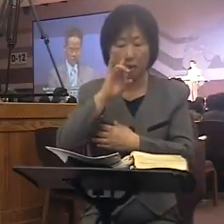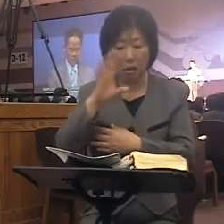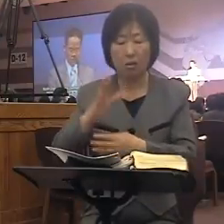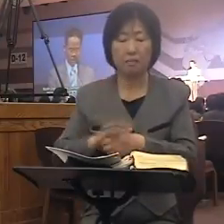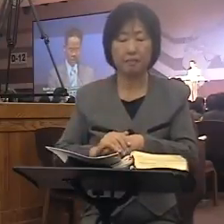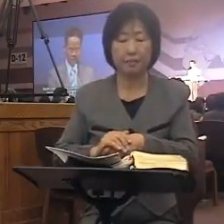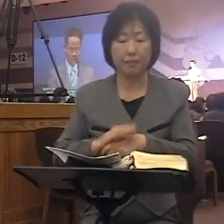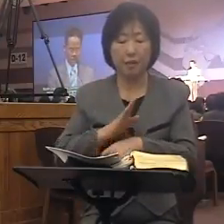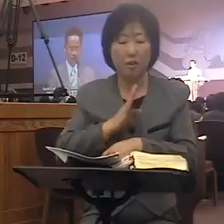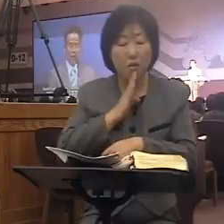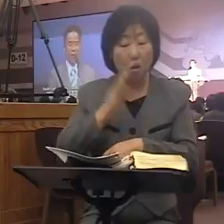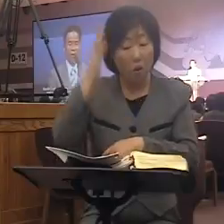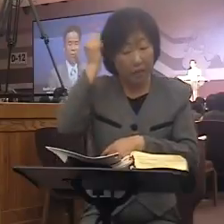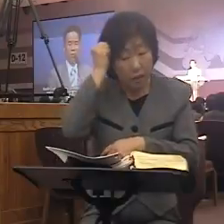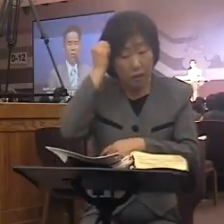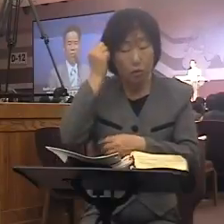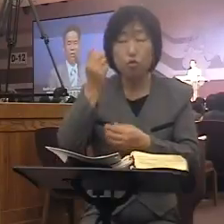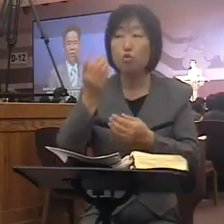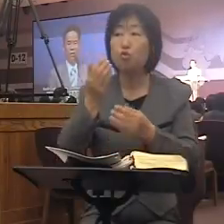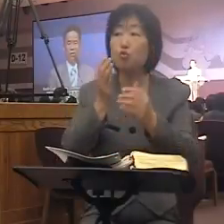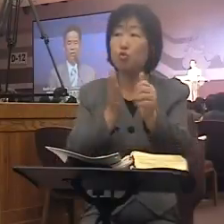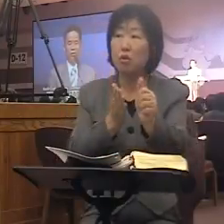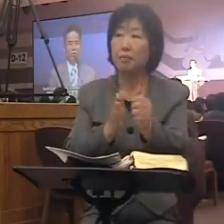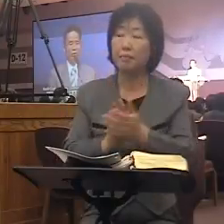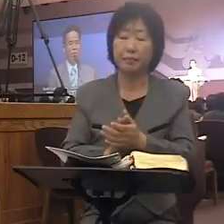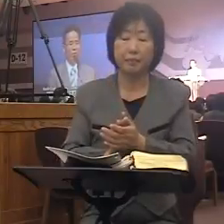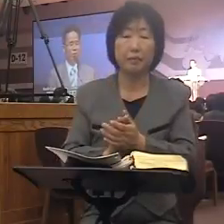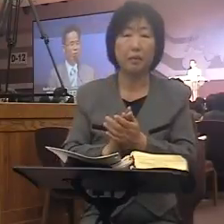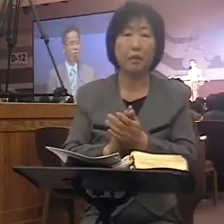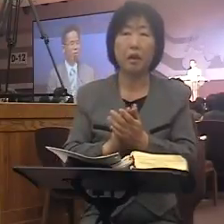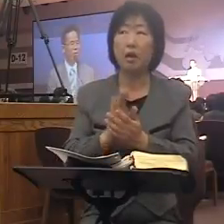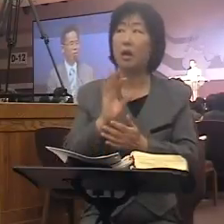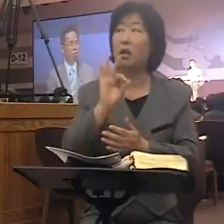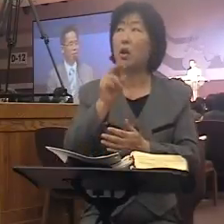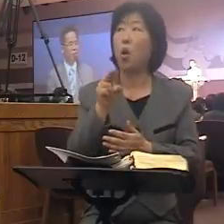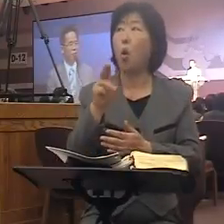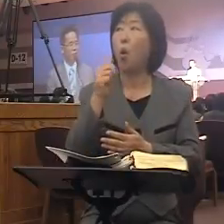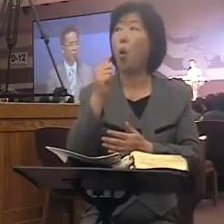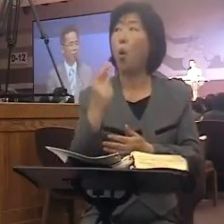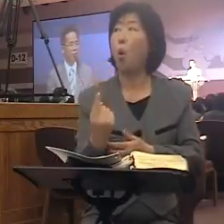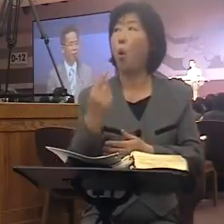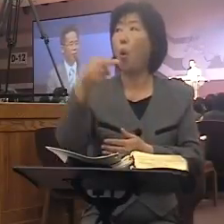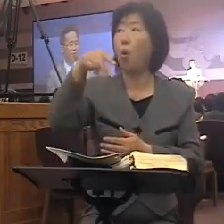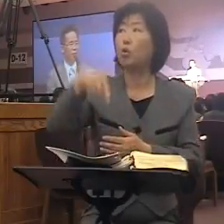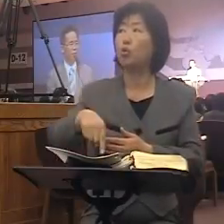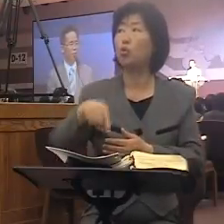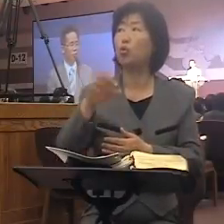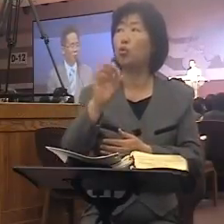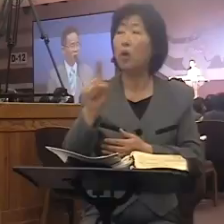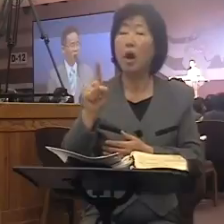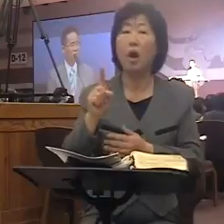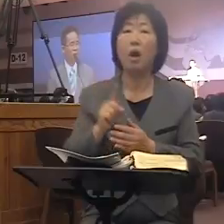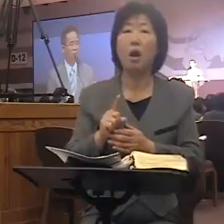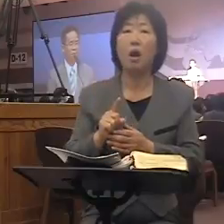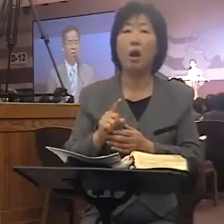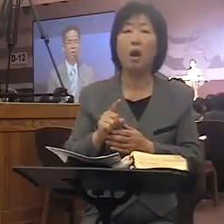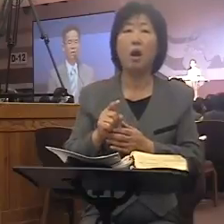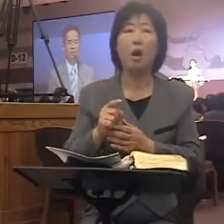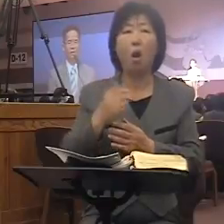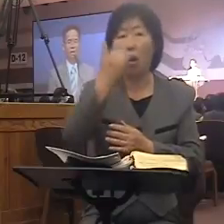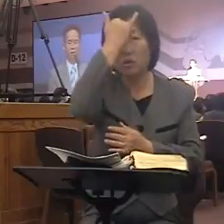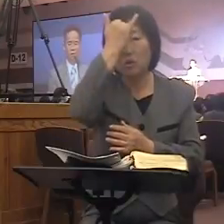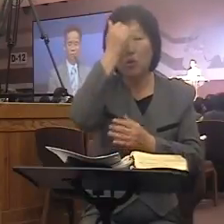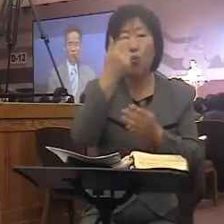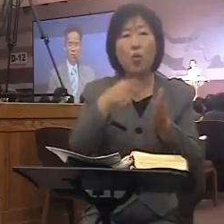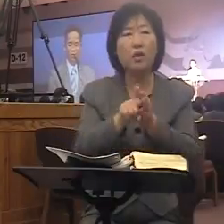기억해 주시기를 바라고요. 그 다음에 요소와 마리아 어르신들을 위해서 운전자들을 모집하고 있습니다.